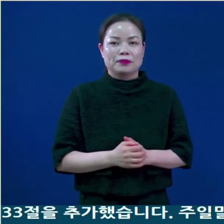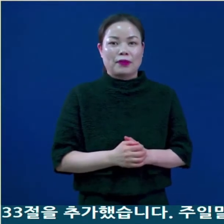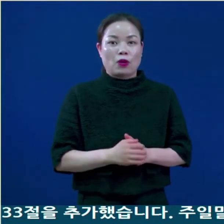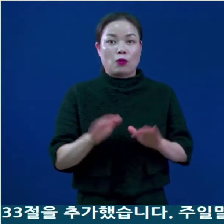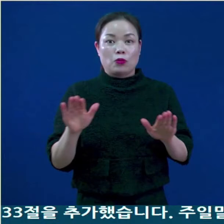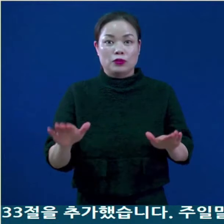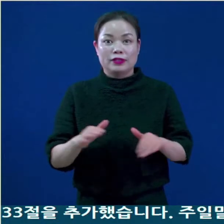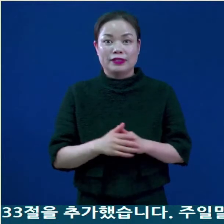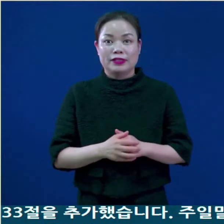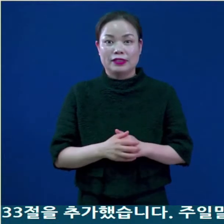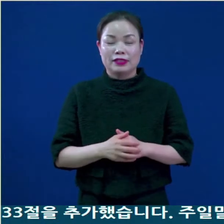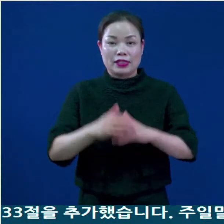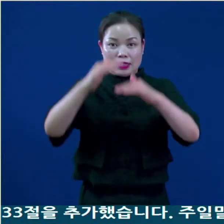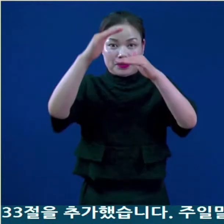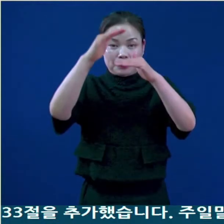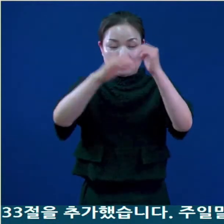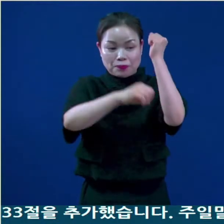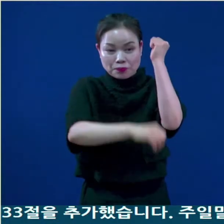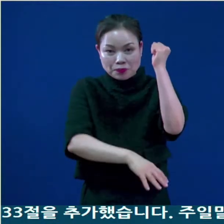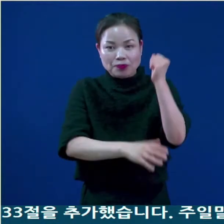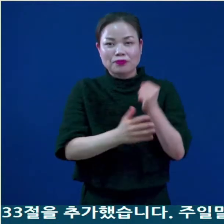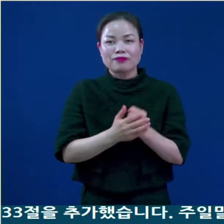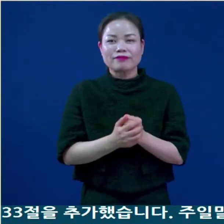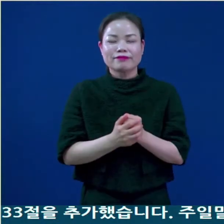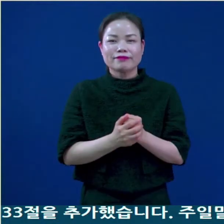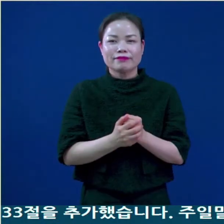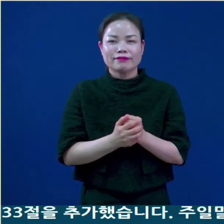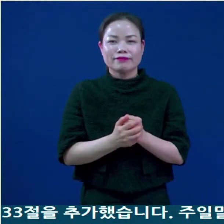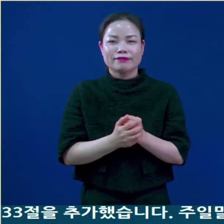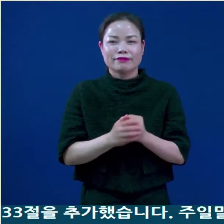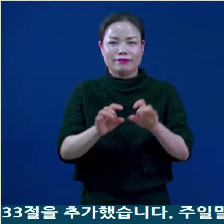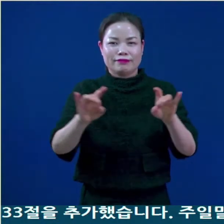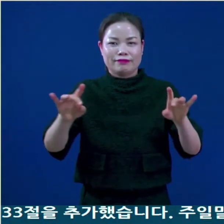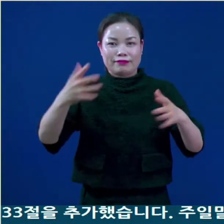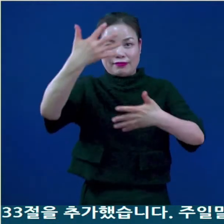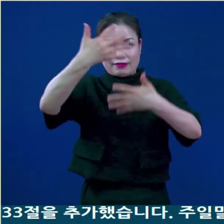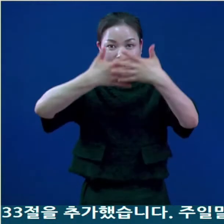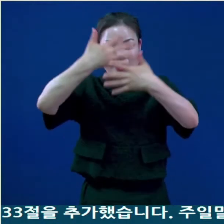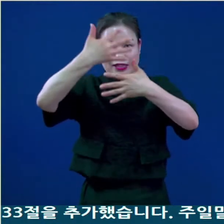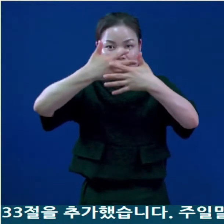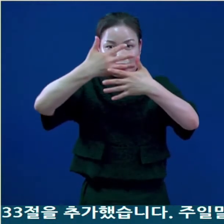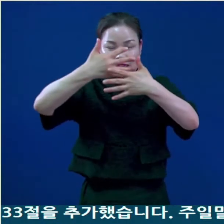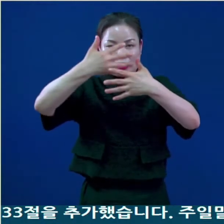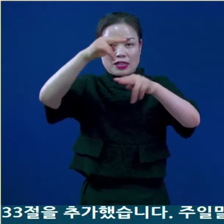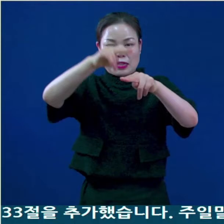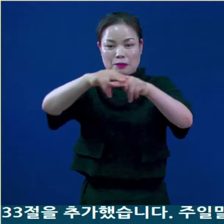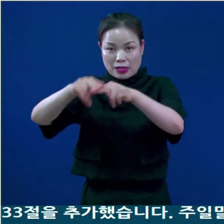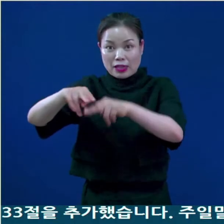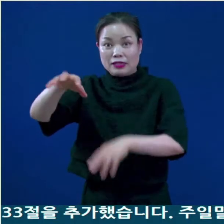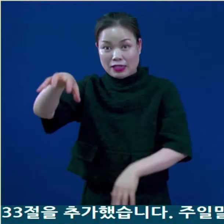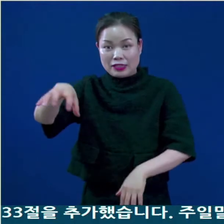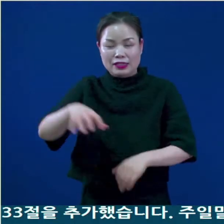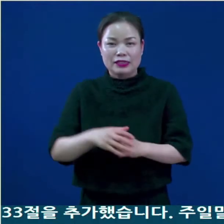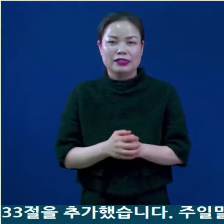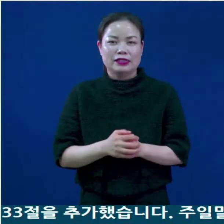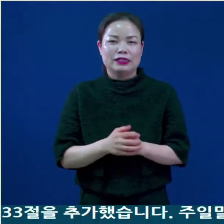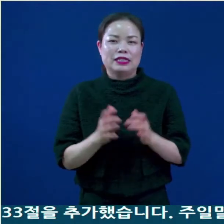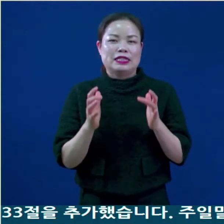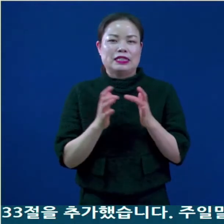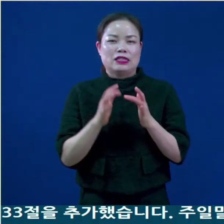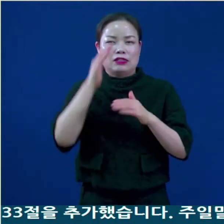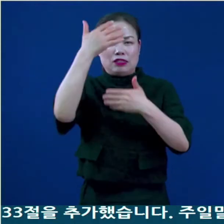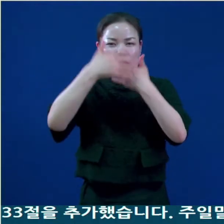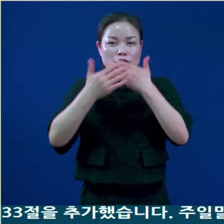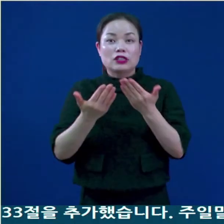그러니까 오늘 우리 본당에 또 우리 각 자리 예배 자리에 이 인터넷으로